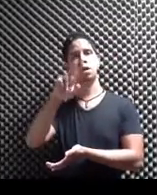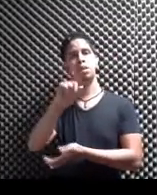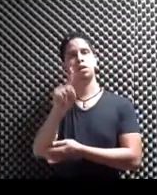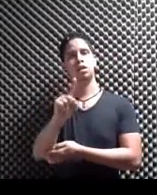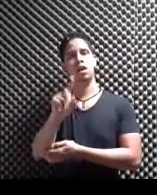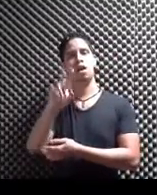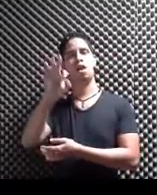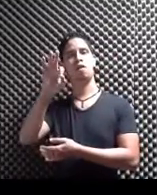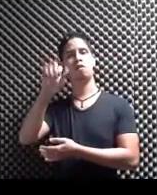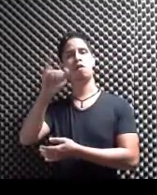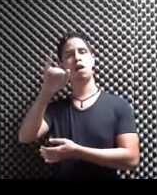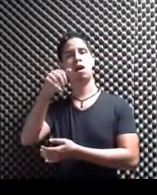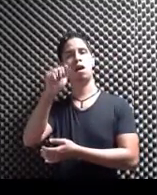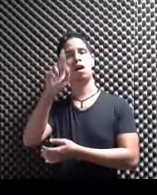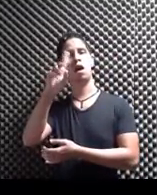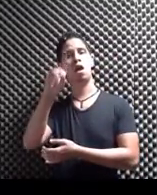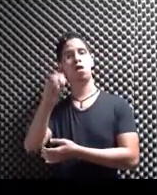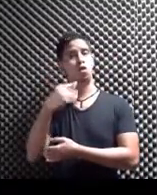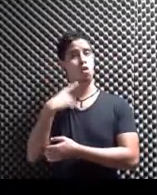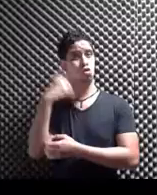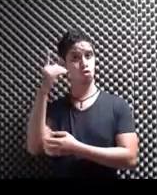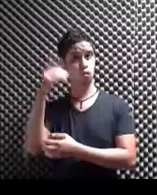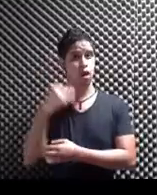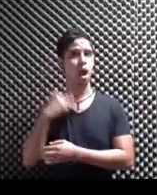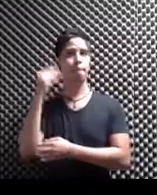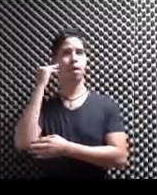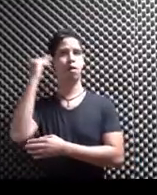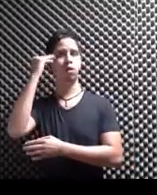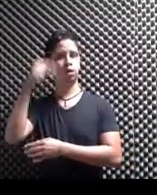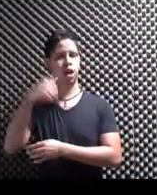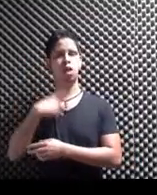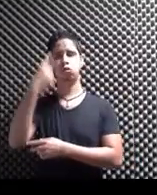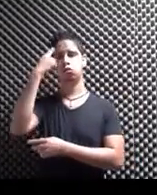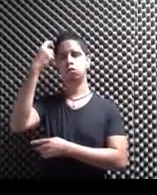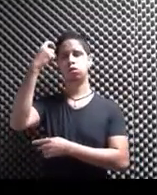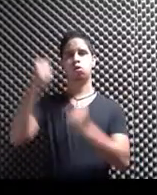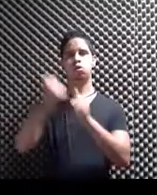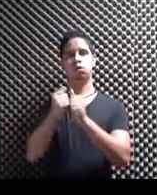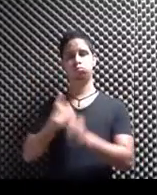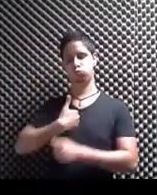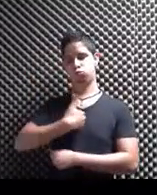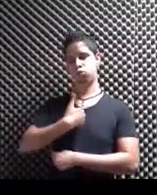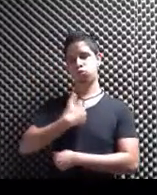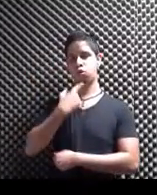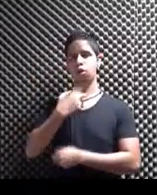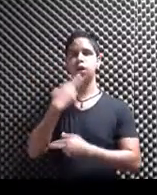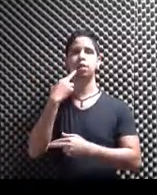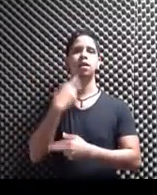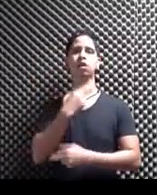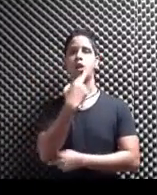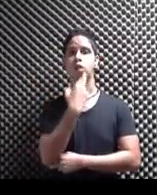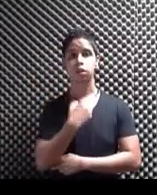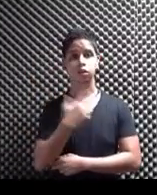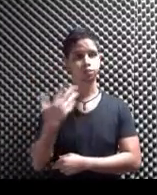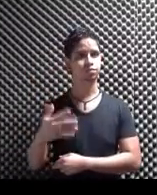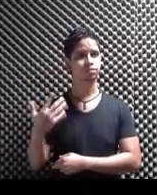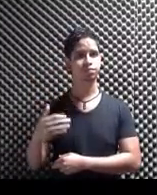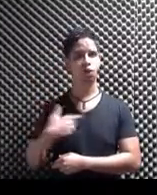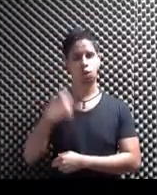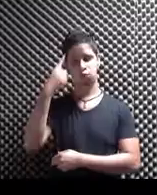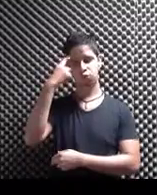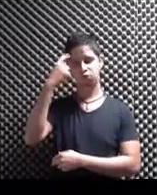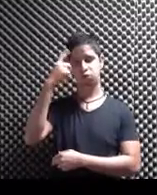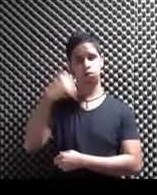segundo apellido. Y es en Mayagüez. Y él sueña con tener un restaurante. Qué lindo, así. Y es como que, ¿eh?